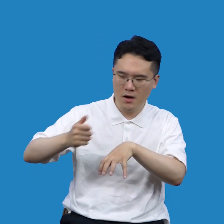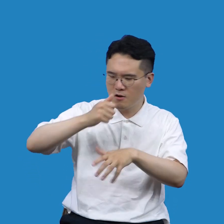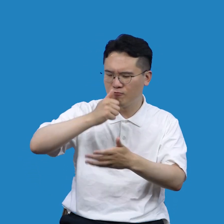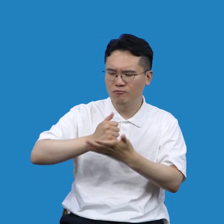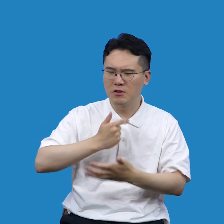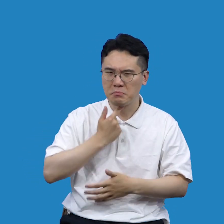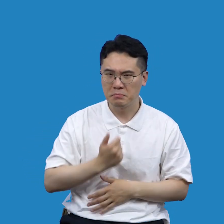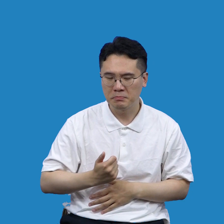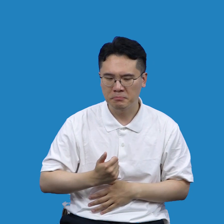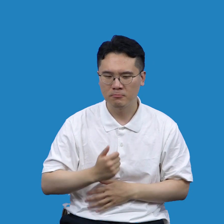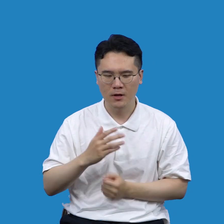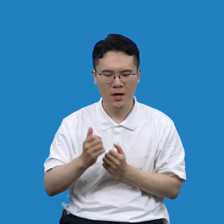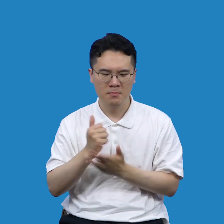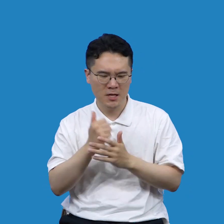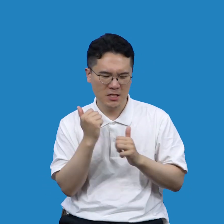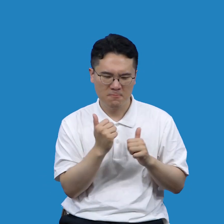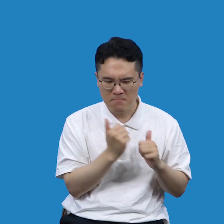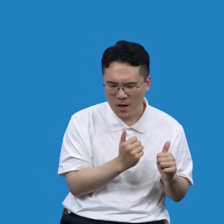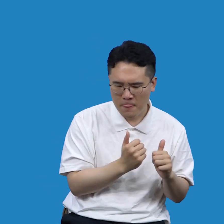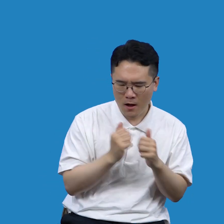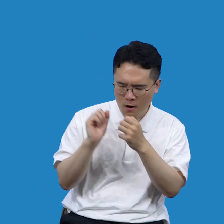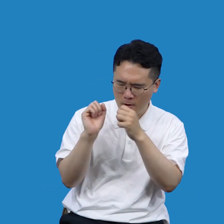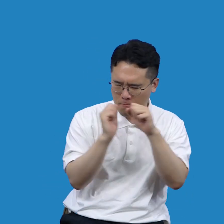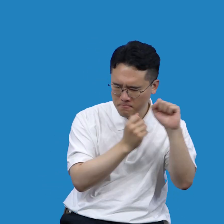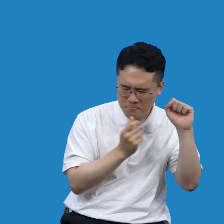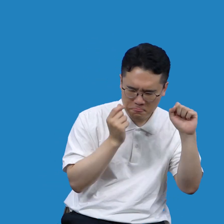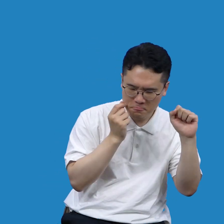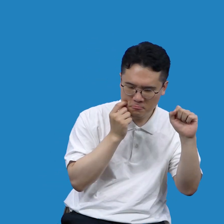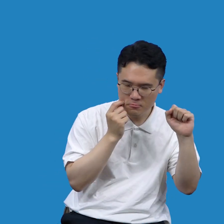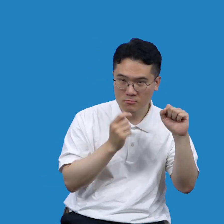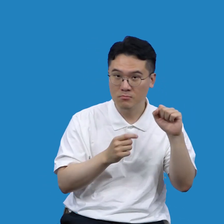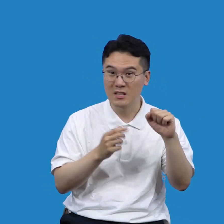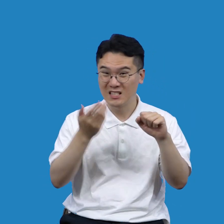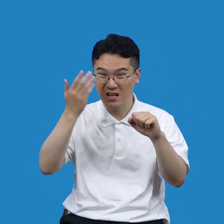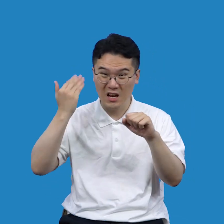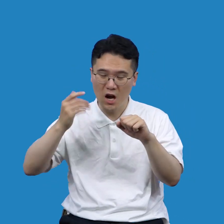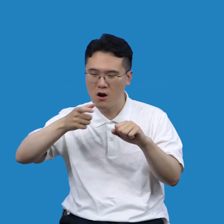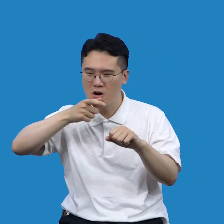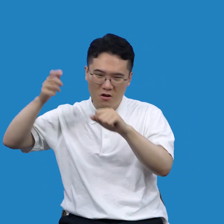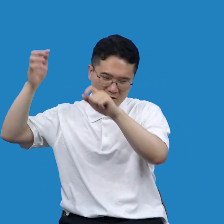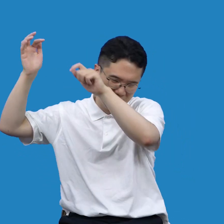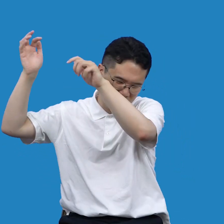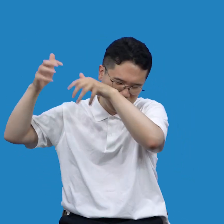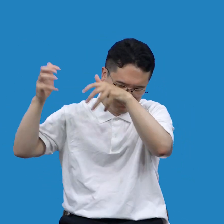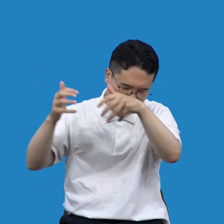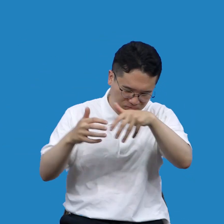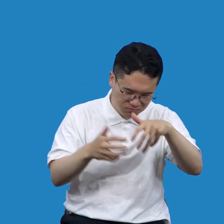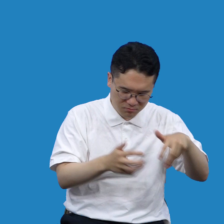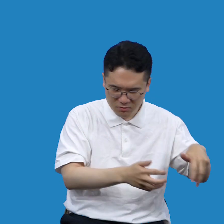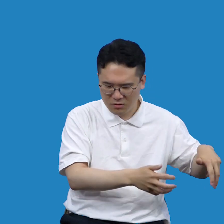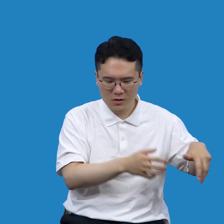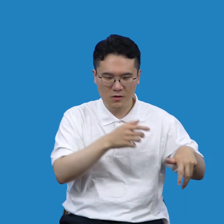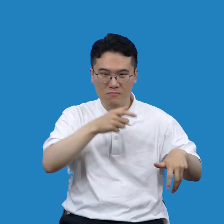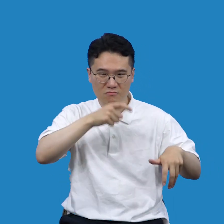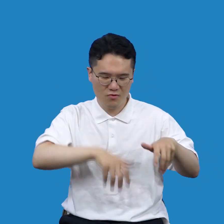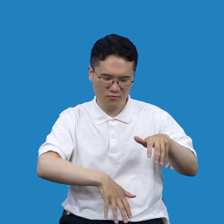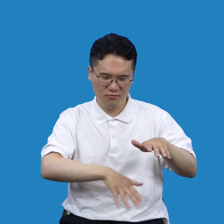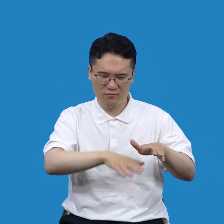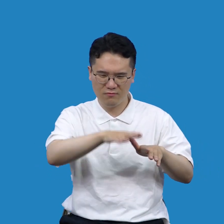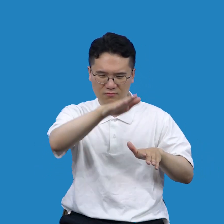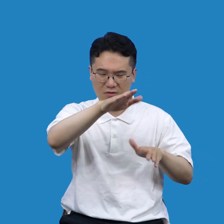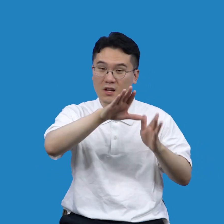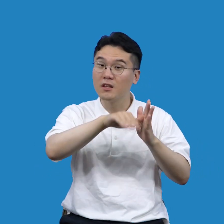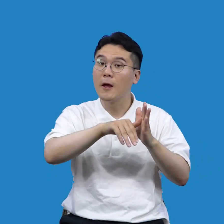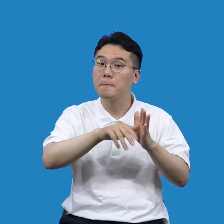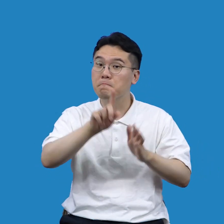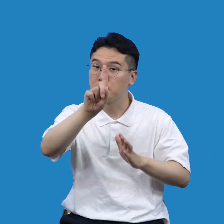범죄했고 하나님의 심판을 피할 수가 없어서 홍수가 온 지구를 덮었을 때 한 가족이 구원을